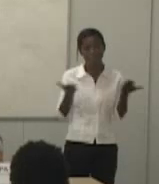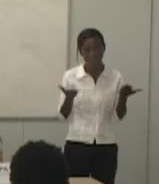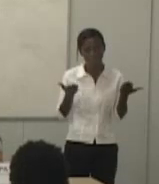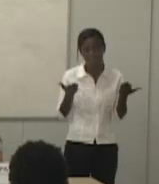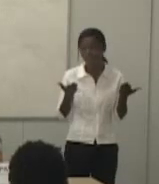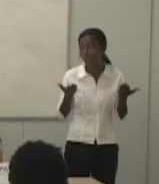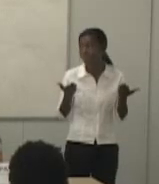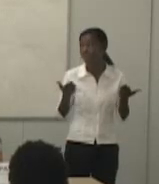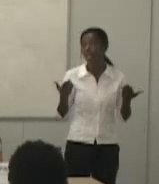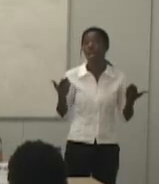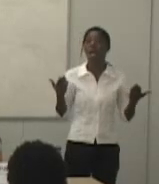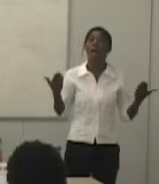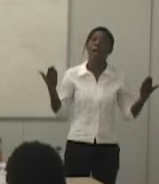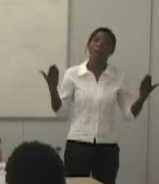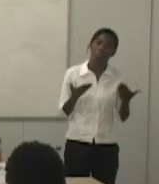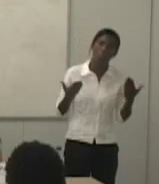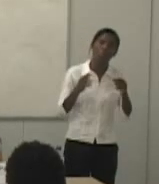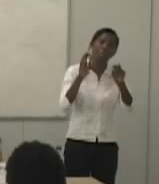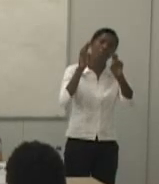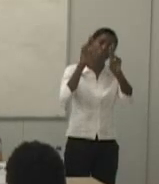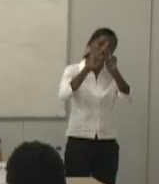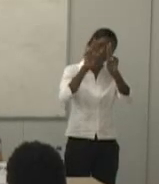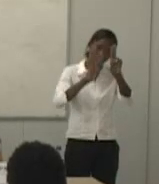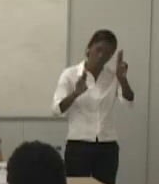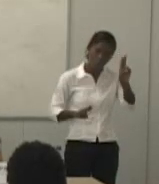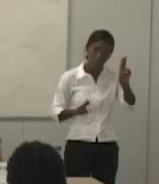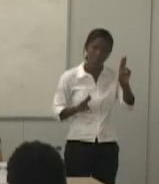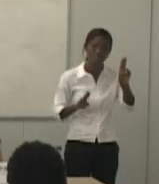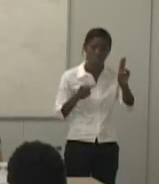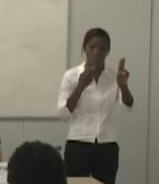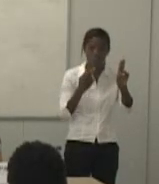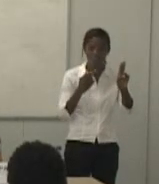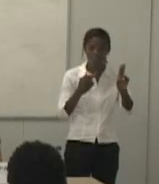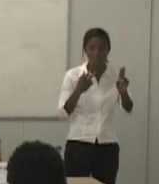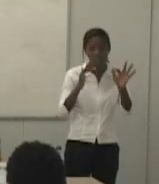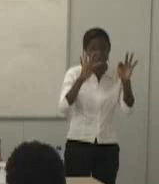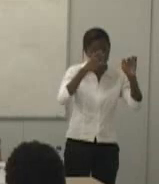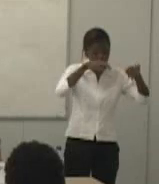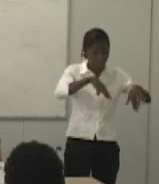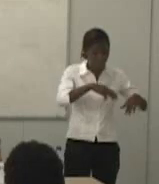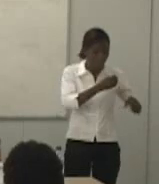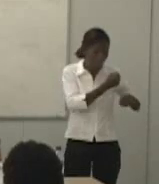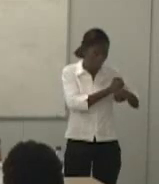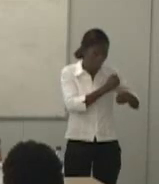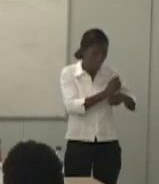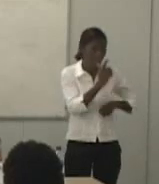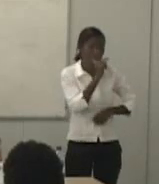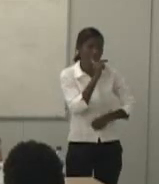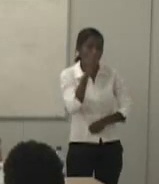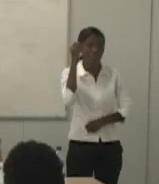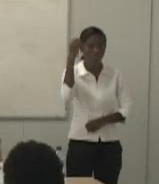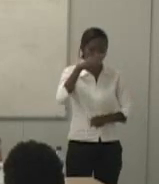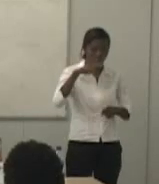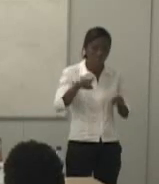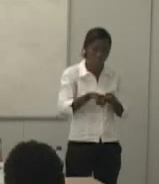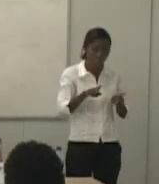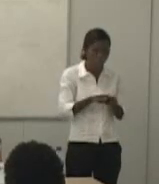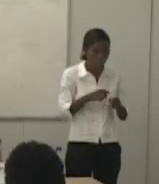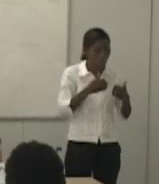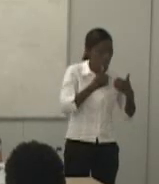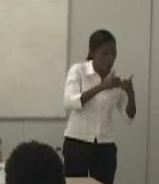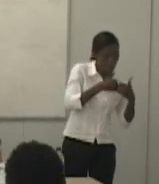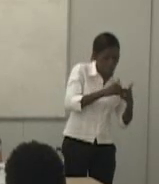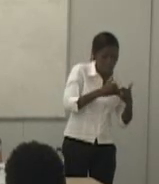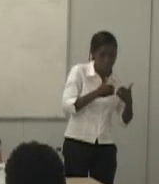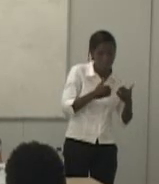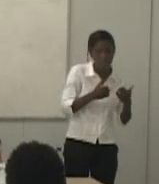está se comprometendo a terminar o que falta dessas obras água luz e acesso a